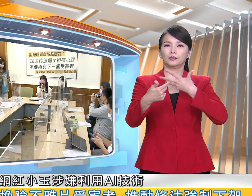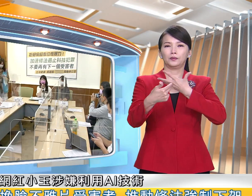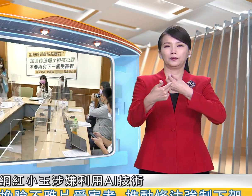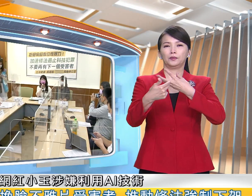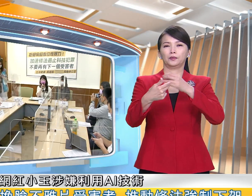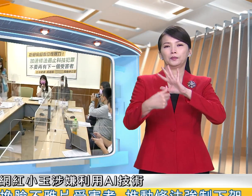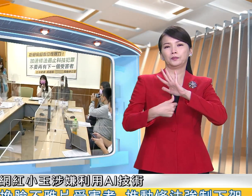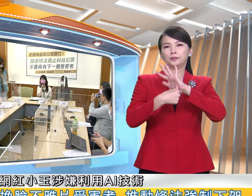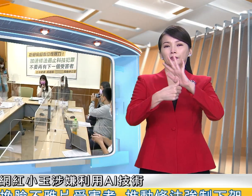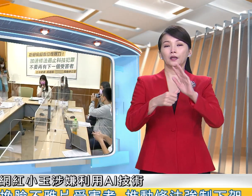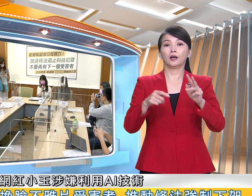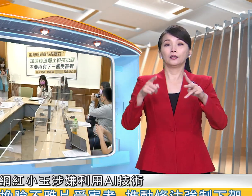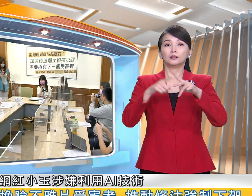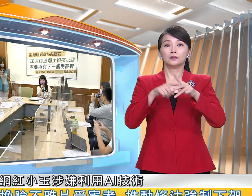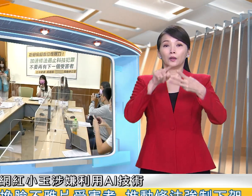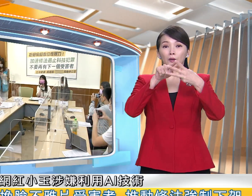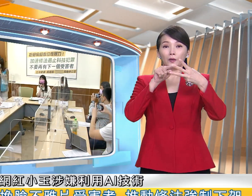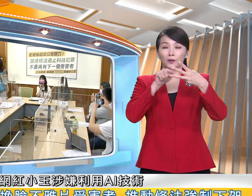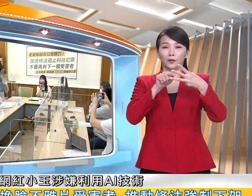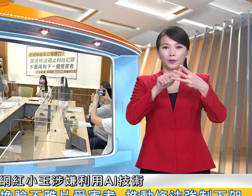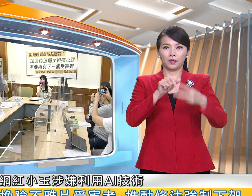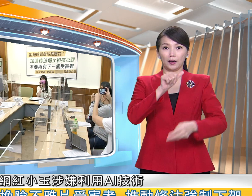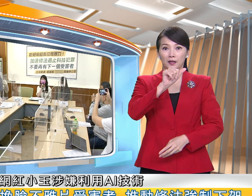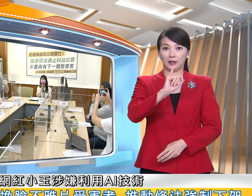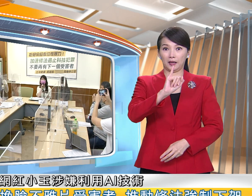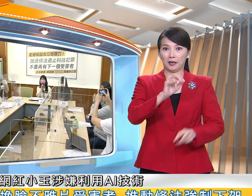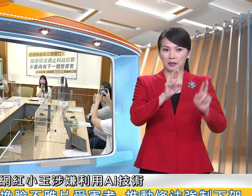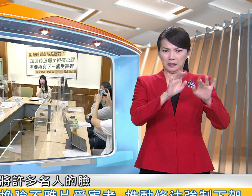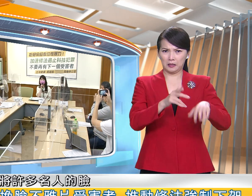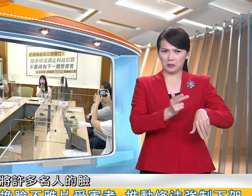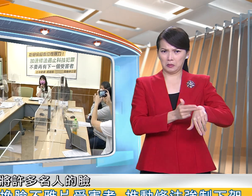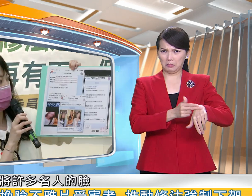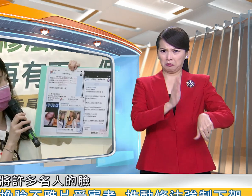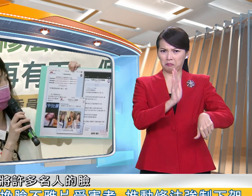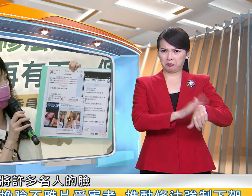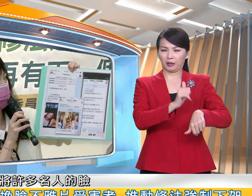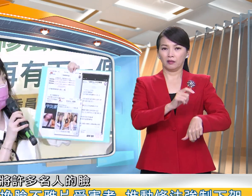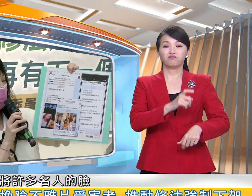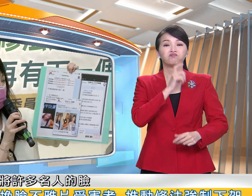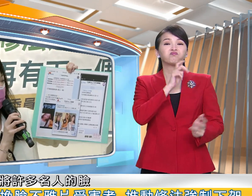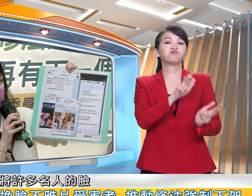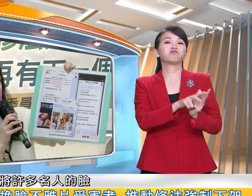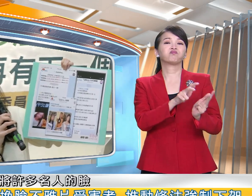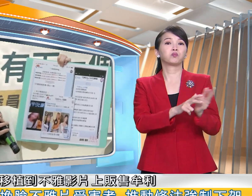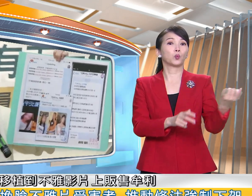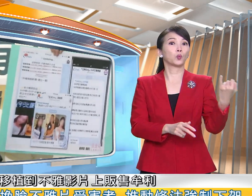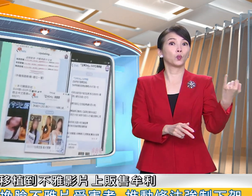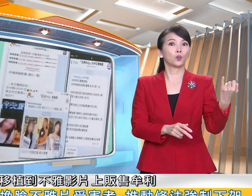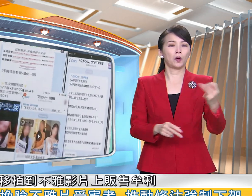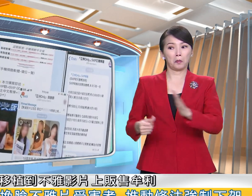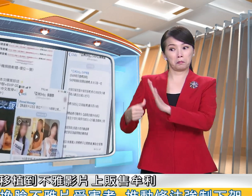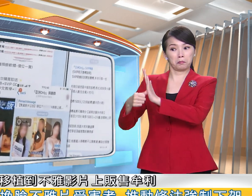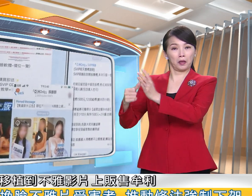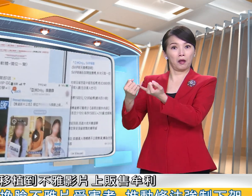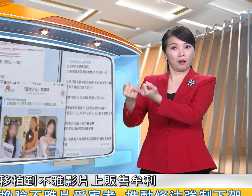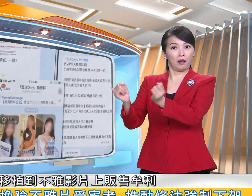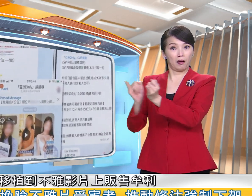网红小玉涉嫌利用 AI 技术，将许多名人的脸移植到不雅影片